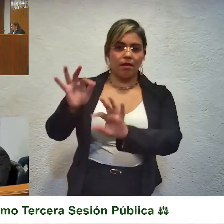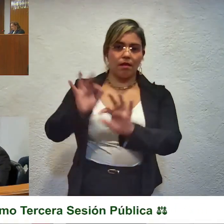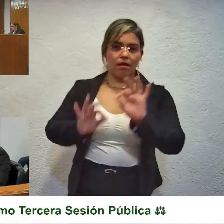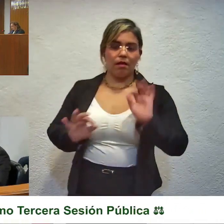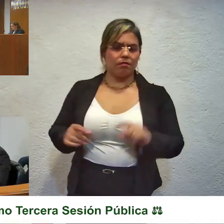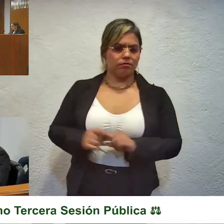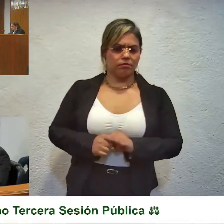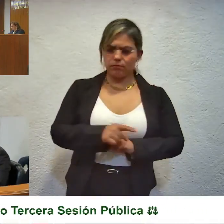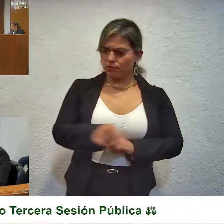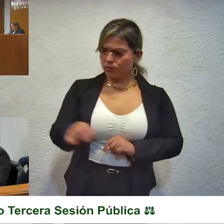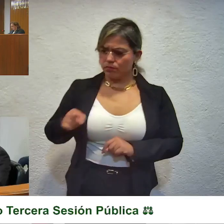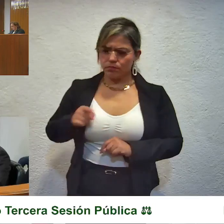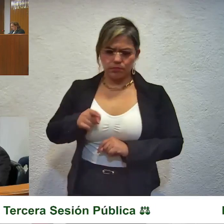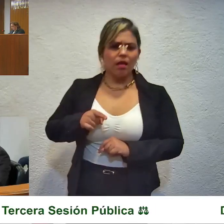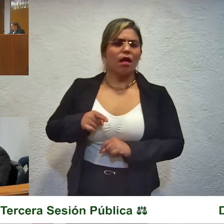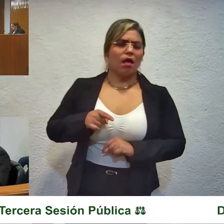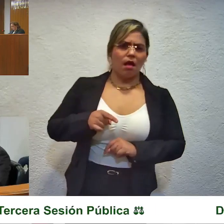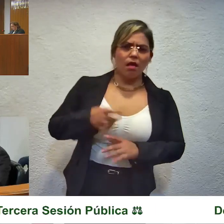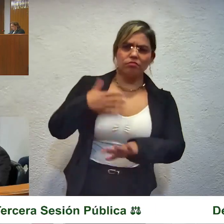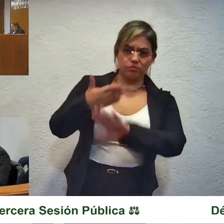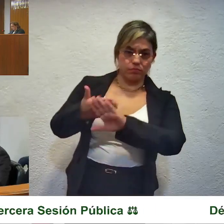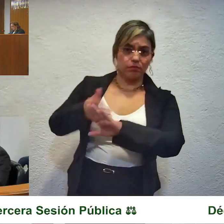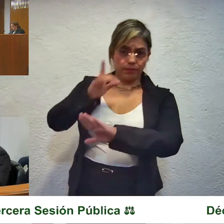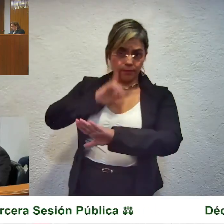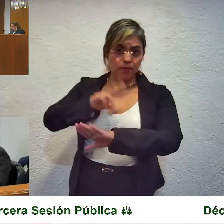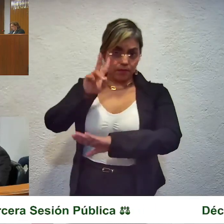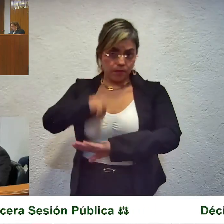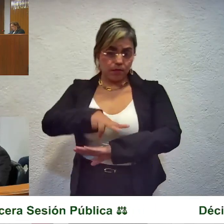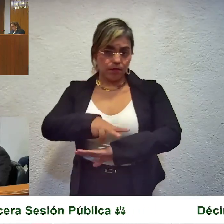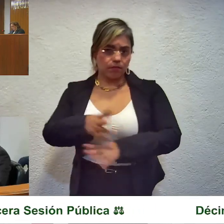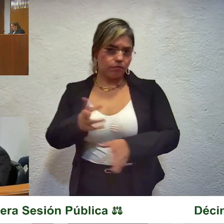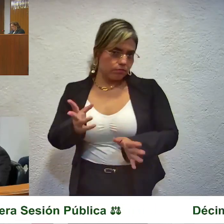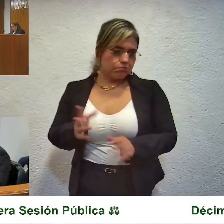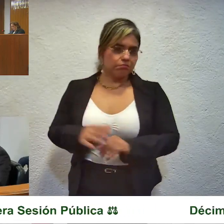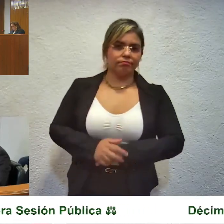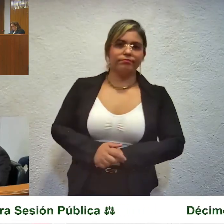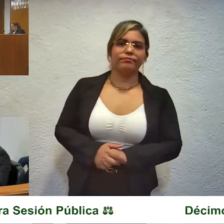denunciadas actualizan violencia política contra las mujeres en razón de género.